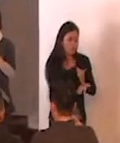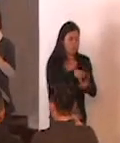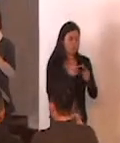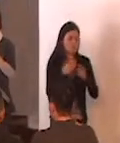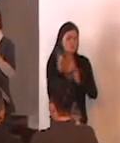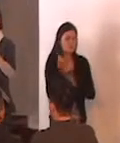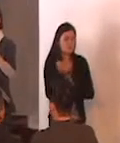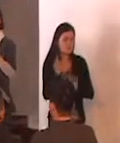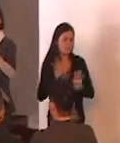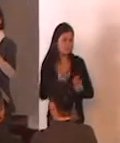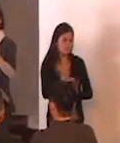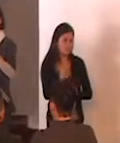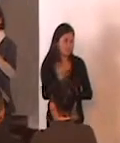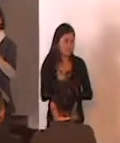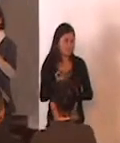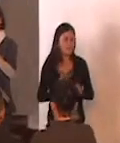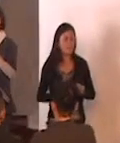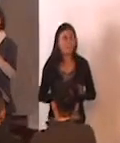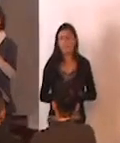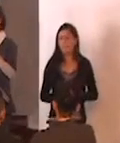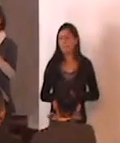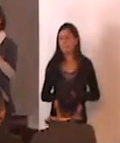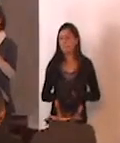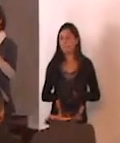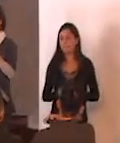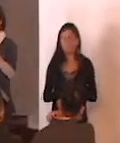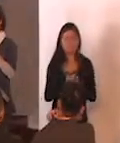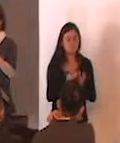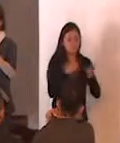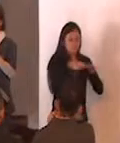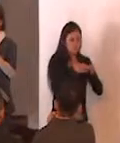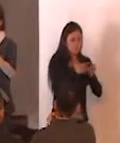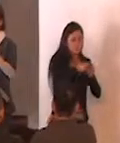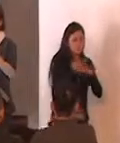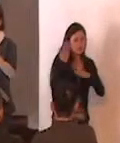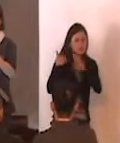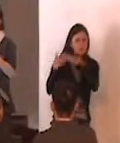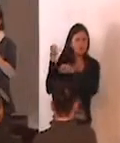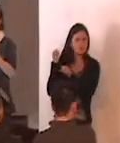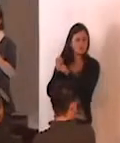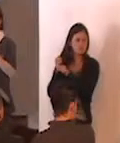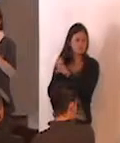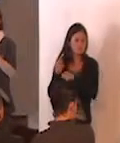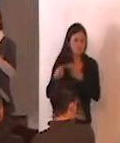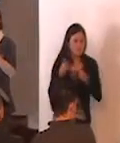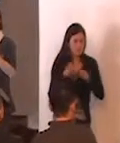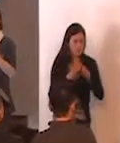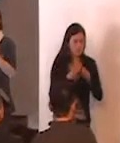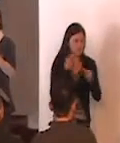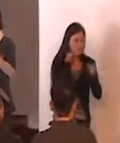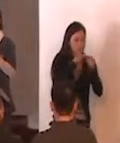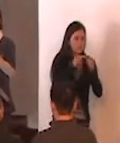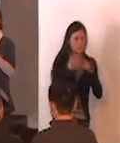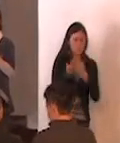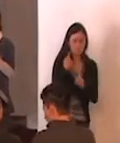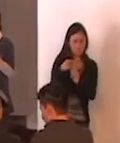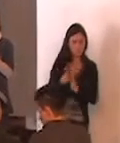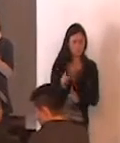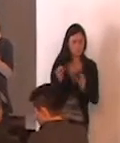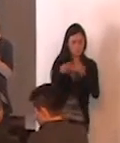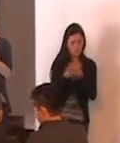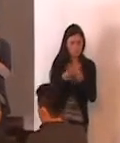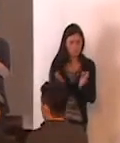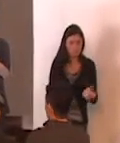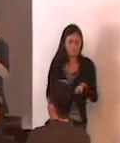unas necesidades. Y lo que se ha hecho en la corporación desde unos años para atrás es tomar esas fortalezas